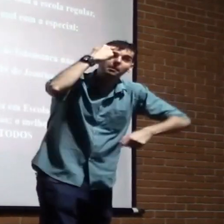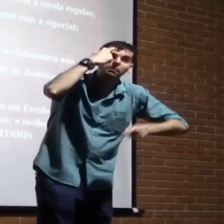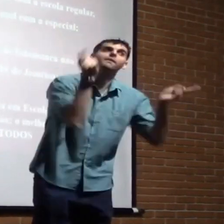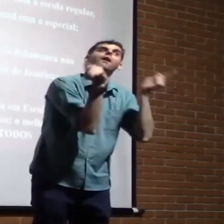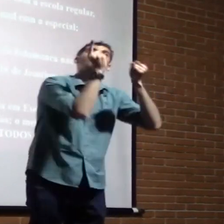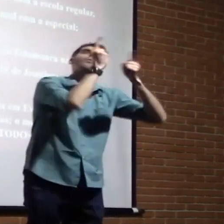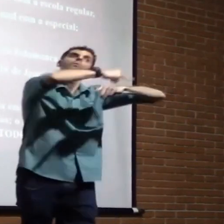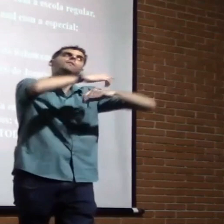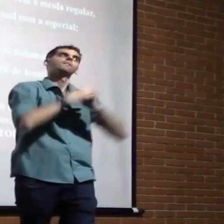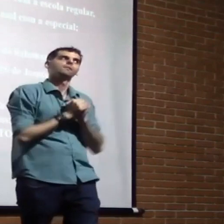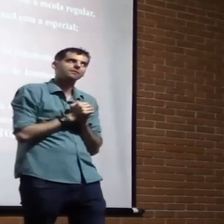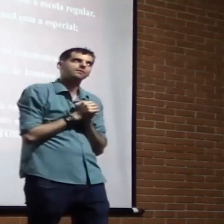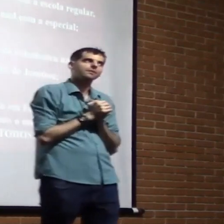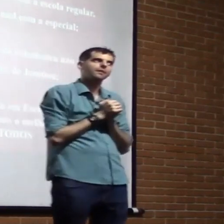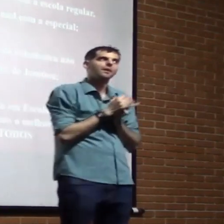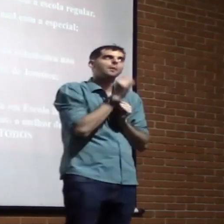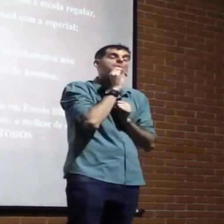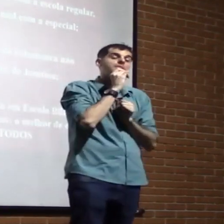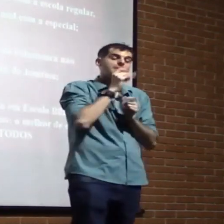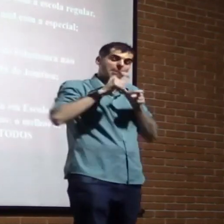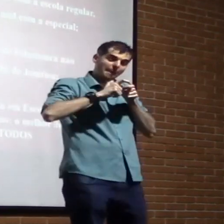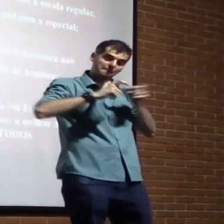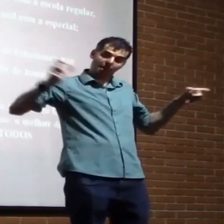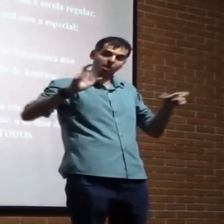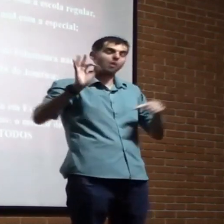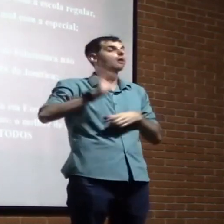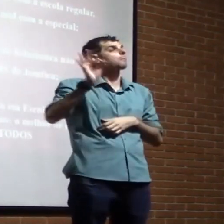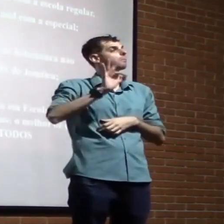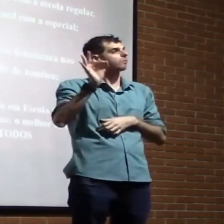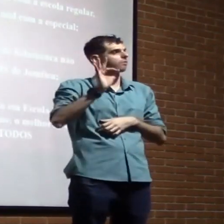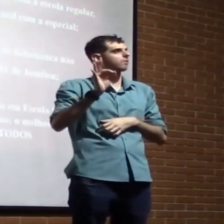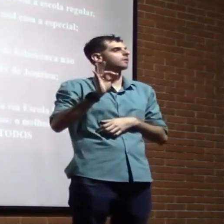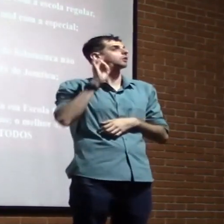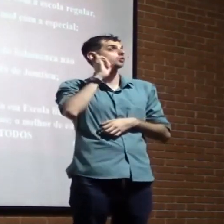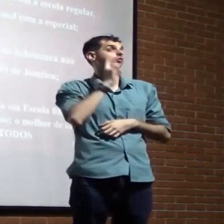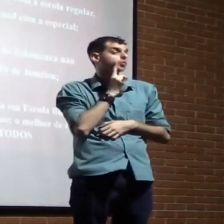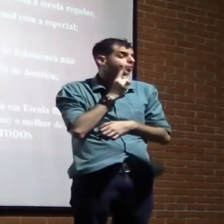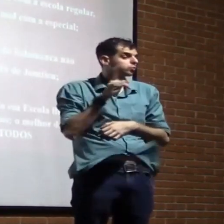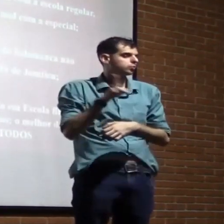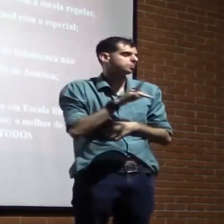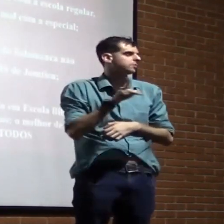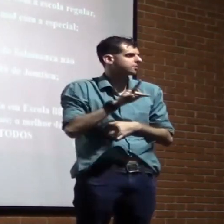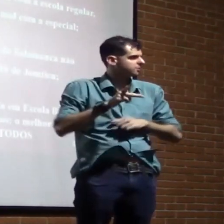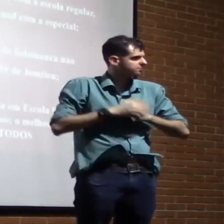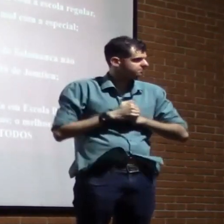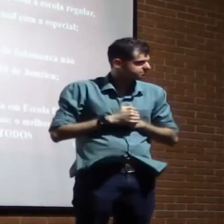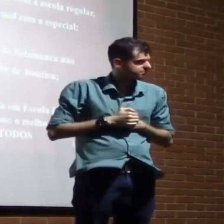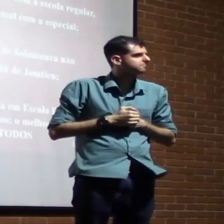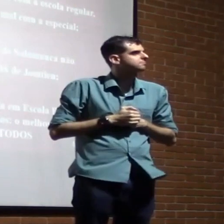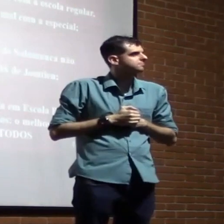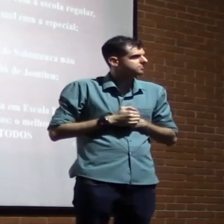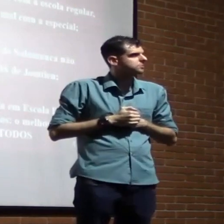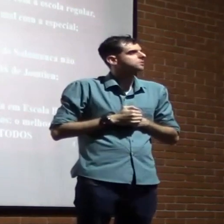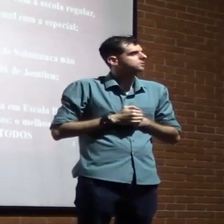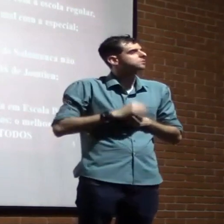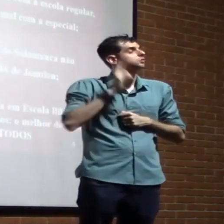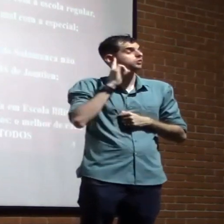existe isso, né? Mas a gente precisa realmente pensar dessa forma, né? Esse embate